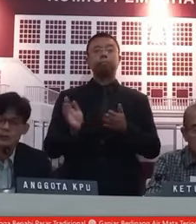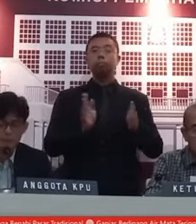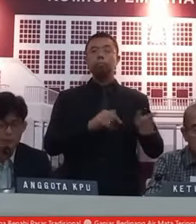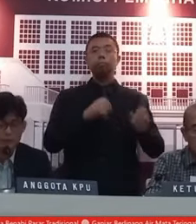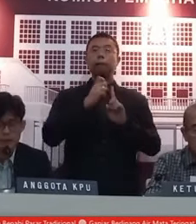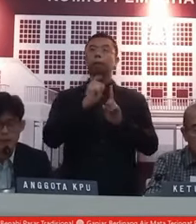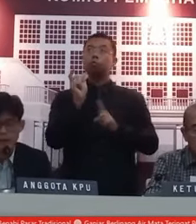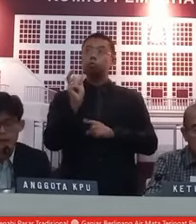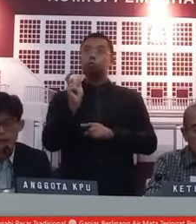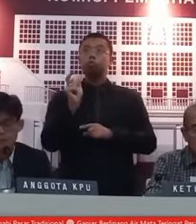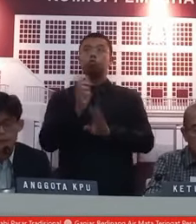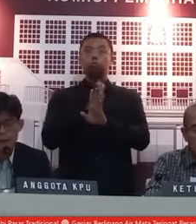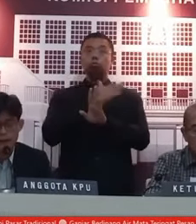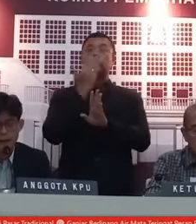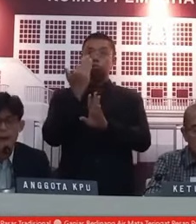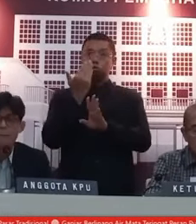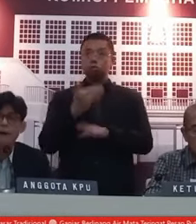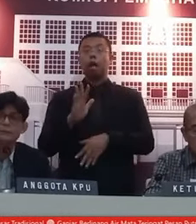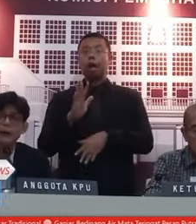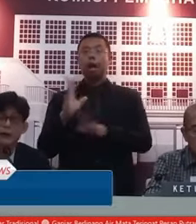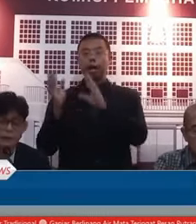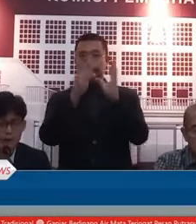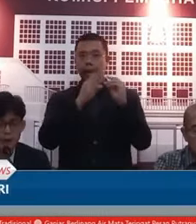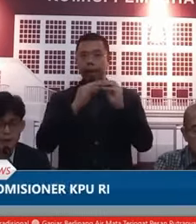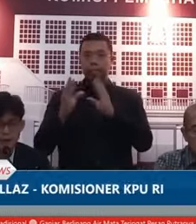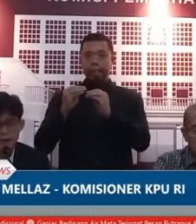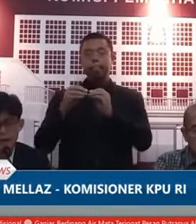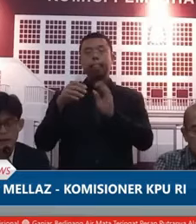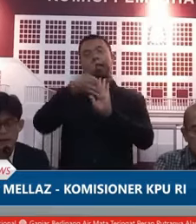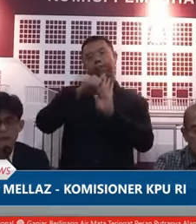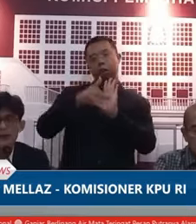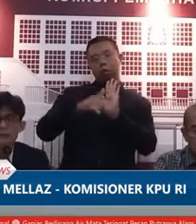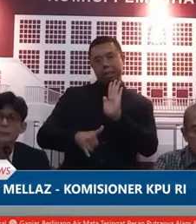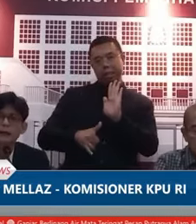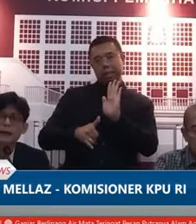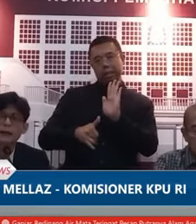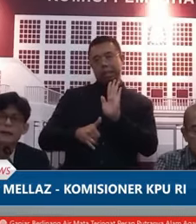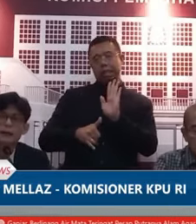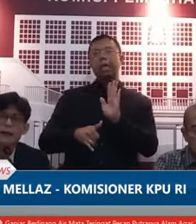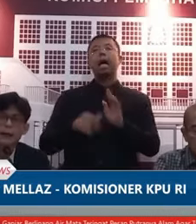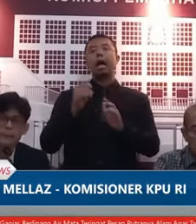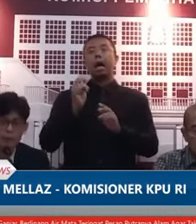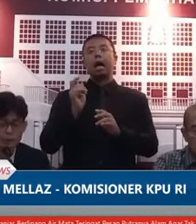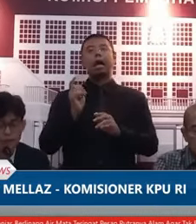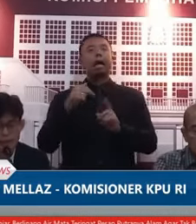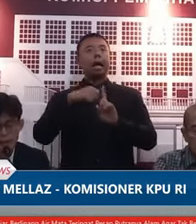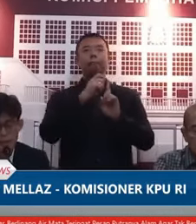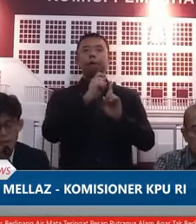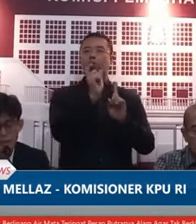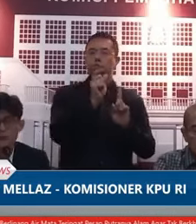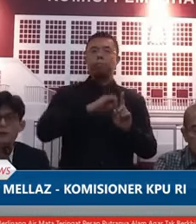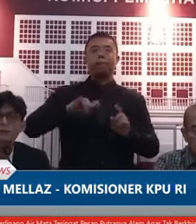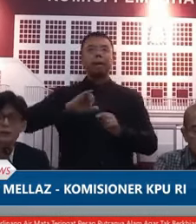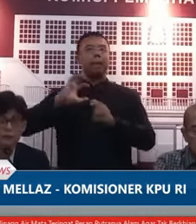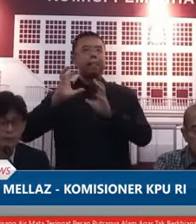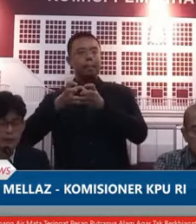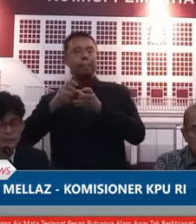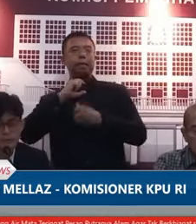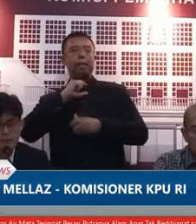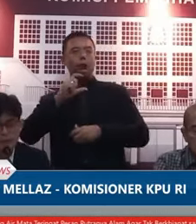KPU juga sebelumnya sudah menggelar beberapa rapat, baik evaluasi yang melibatkan antara KPU dengan tim